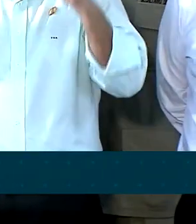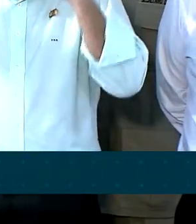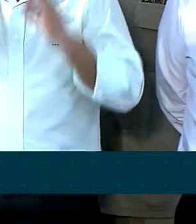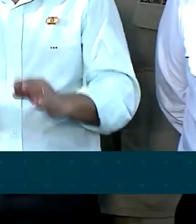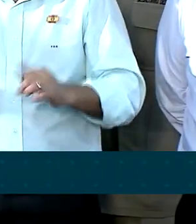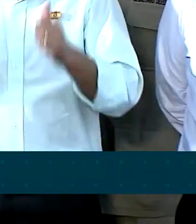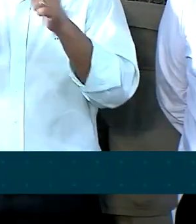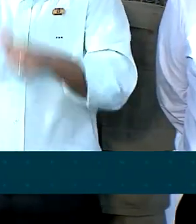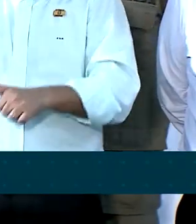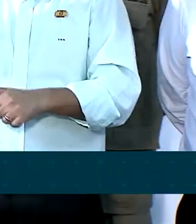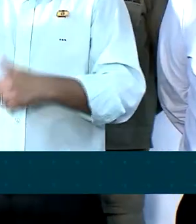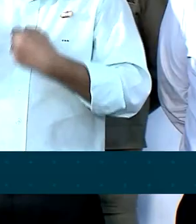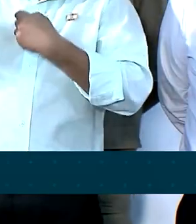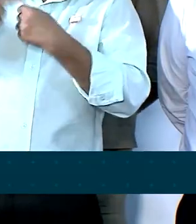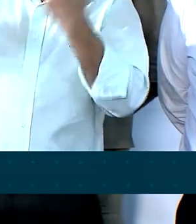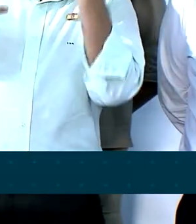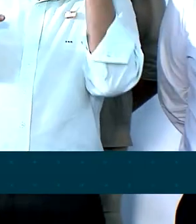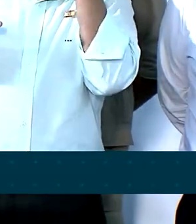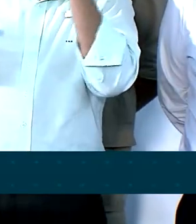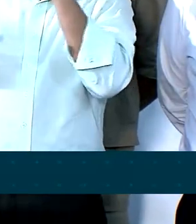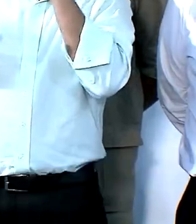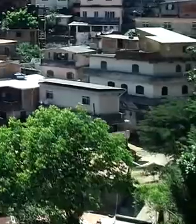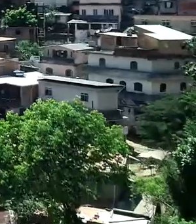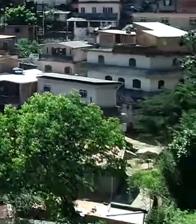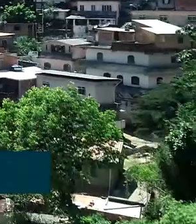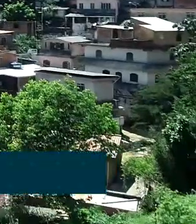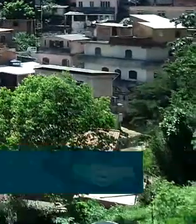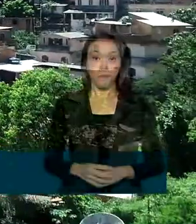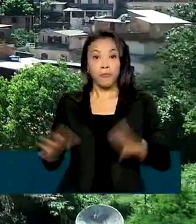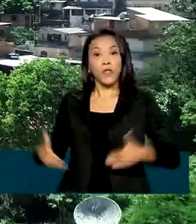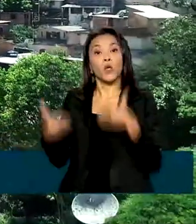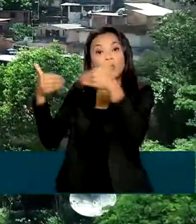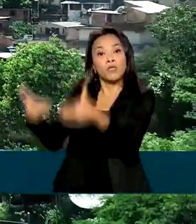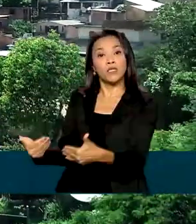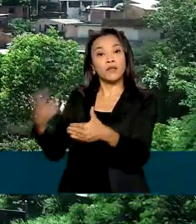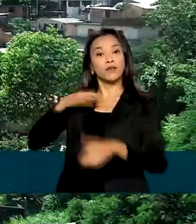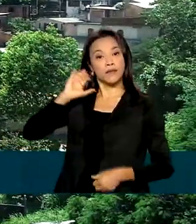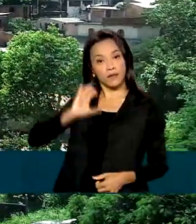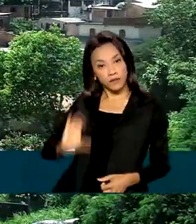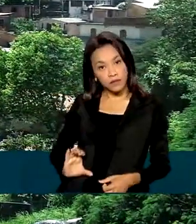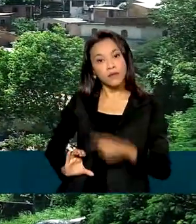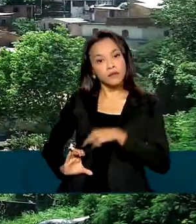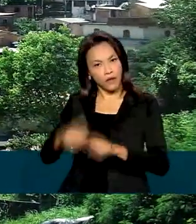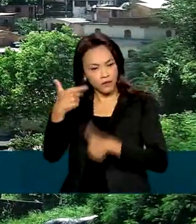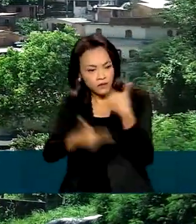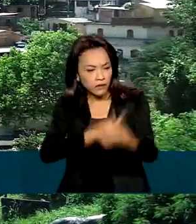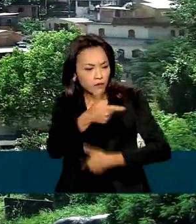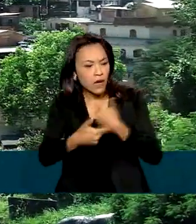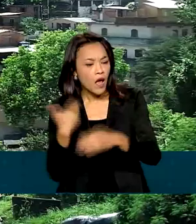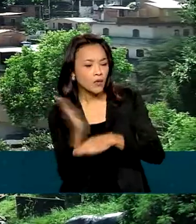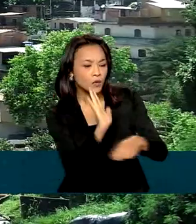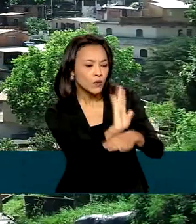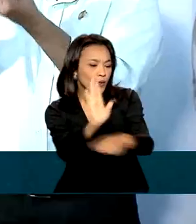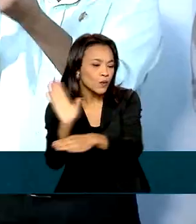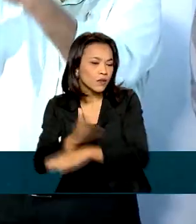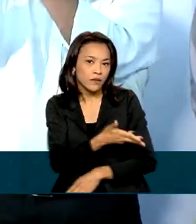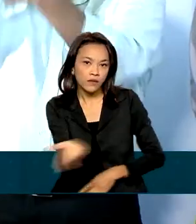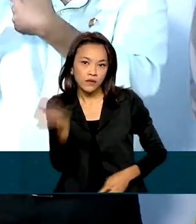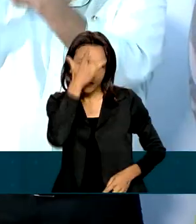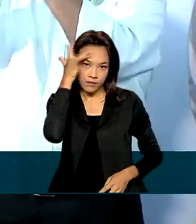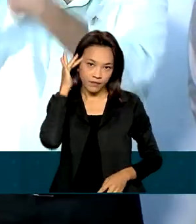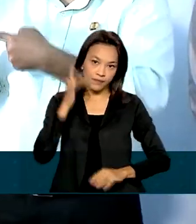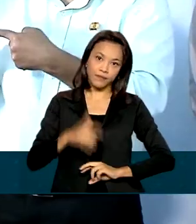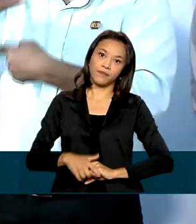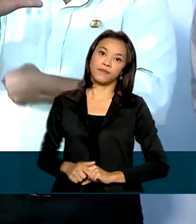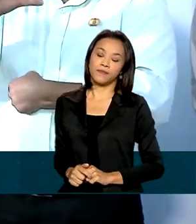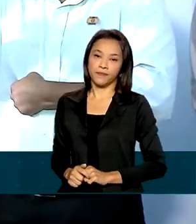que normalizar o processo dentro da própria cidade. O Ministério da Cidadania está atuando no socorro dos moradores. No acolhimento